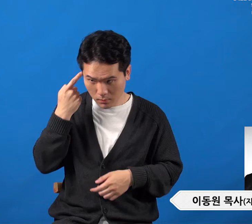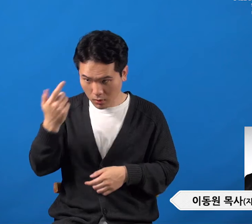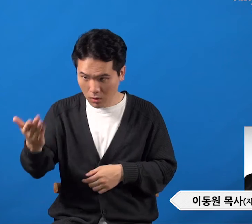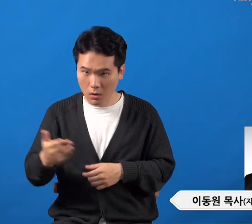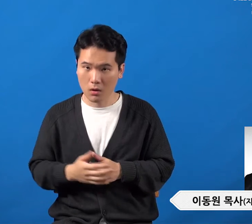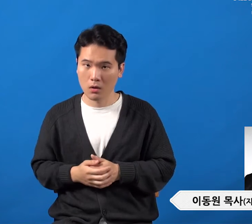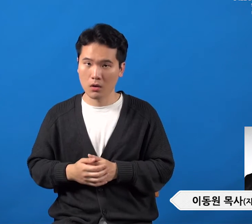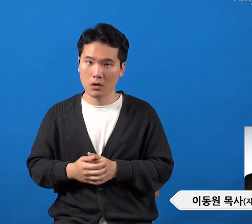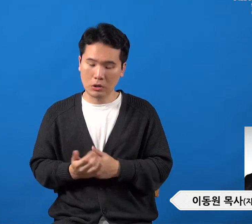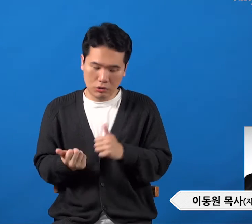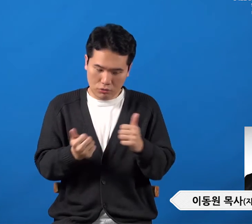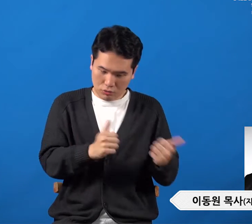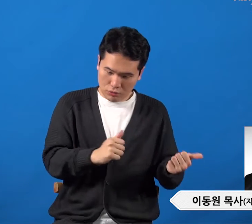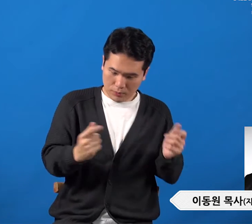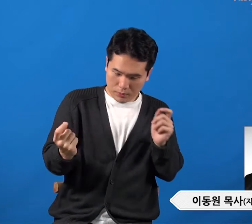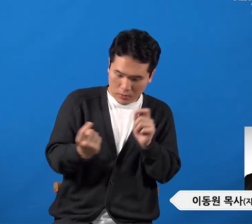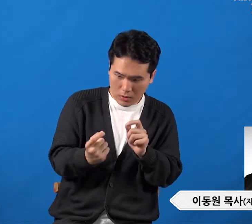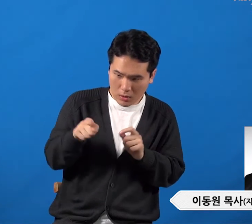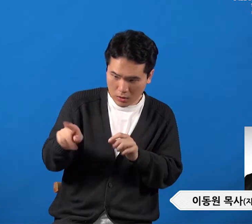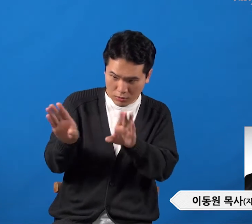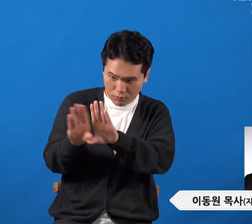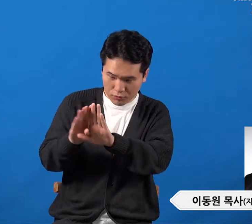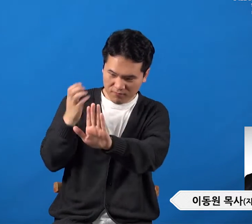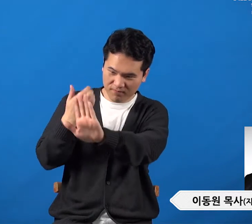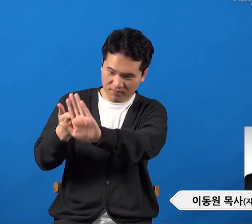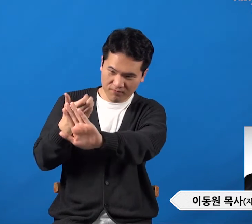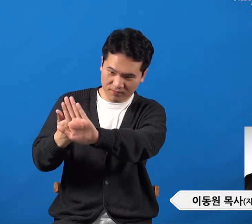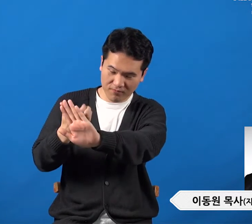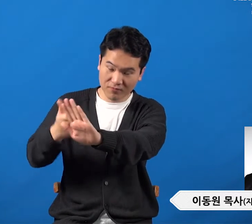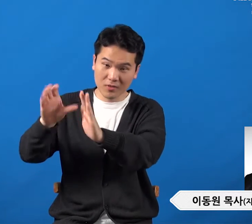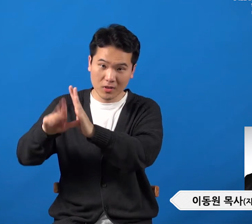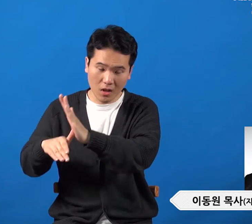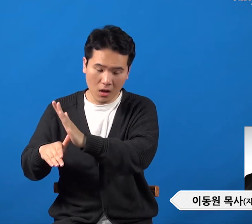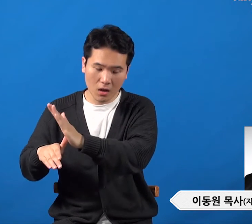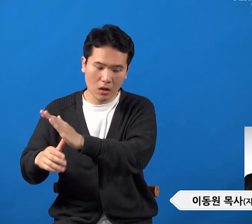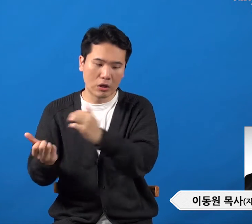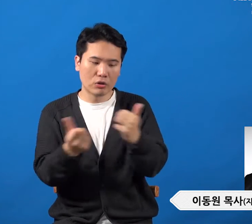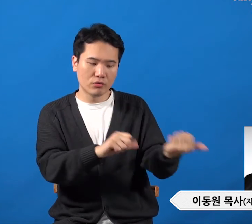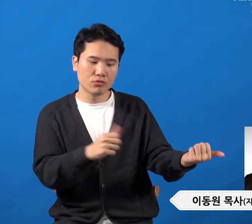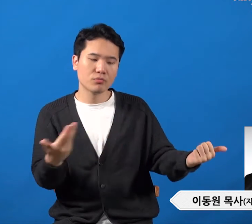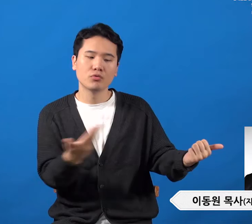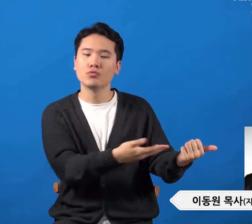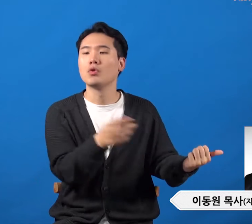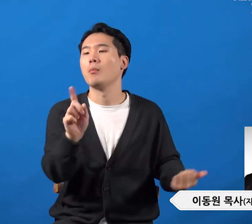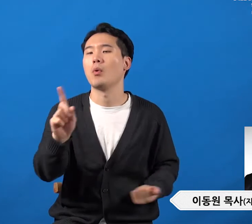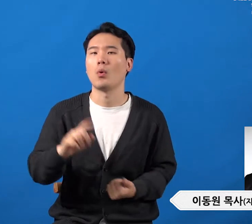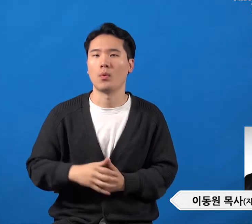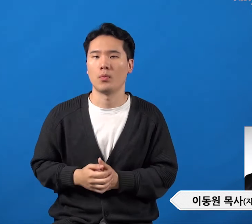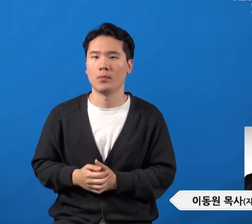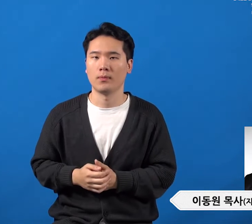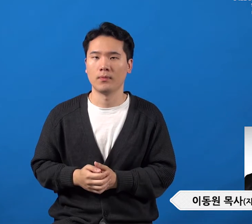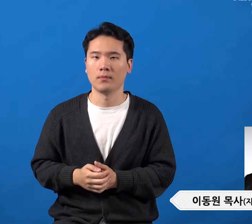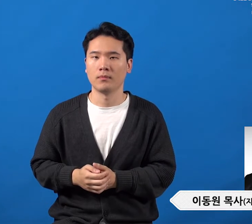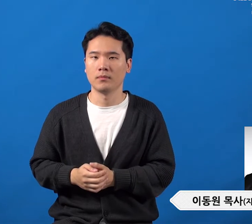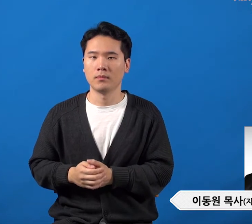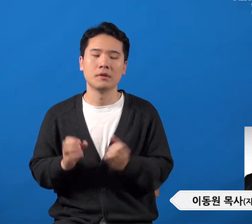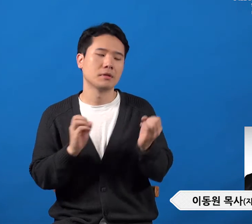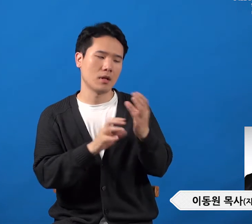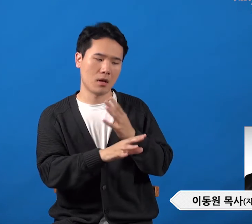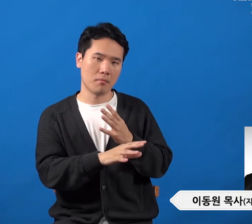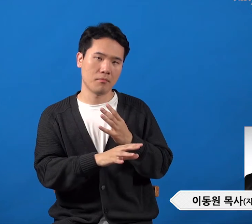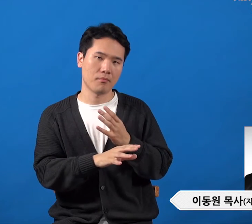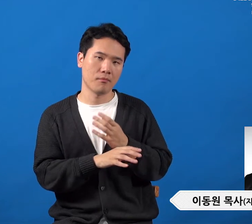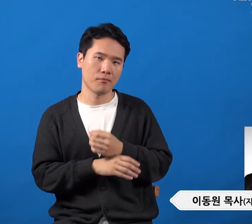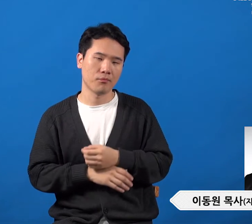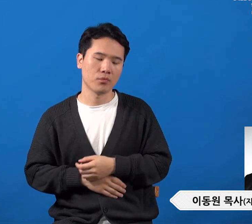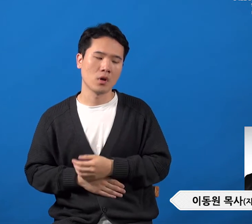드리시겠습니까? 죽음이 내 문을 두드릴 때 당신은 무엇을 그분에게 드리겠습니까? 그리고 대답을 합니다. 님